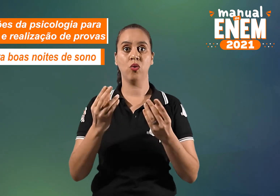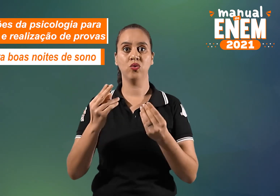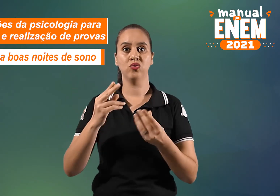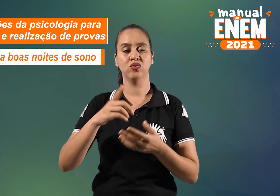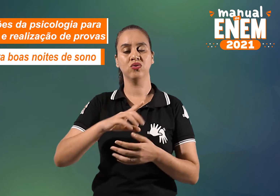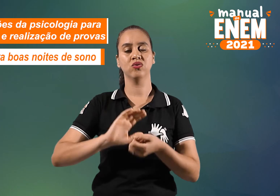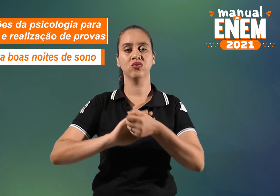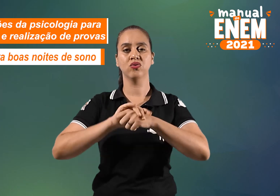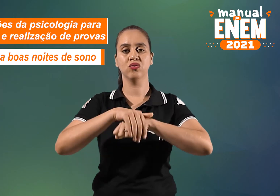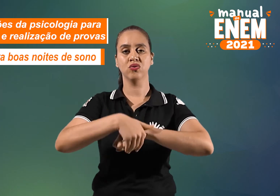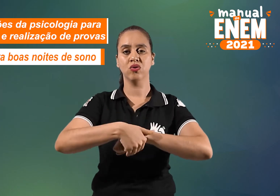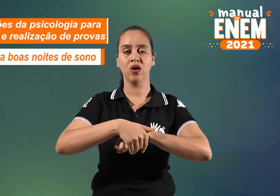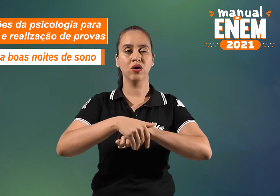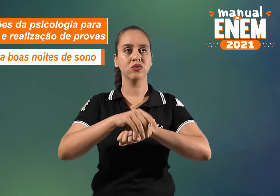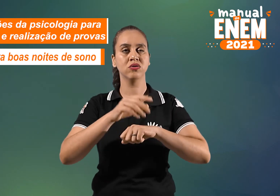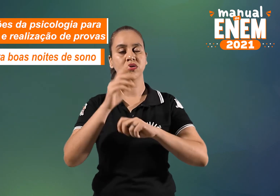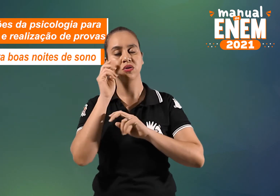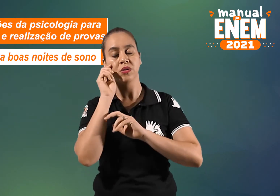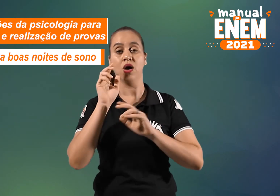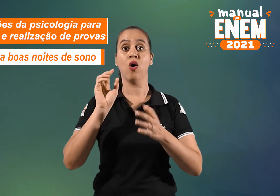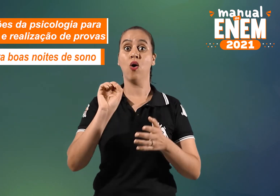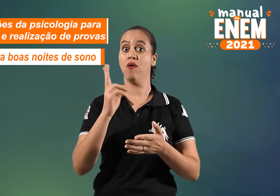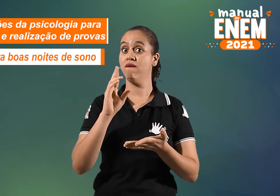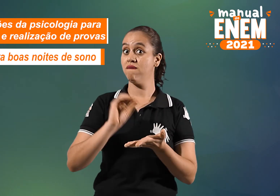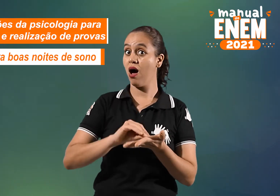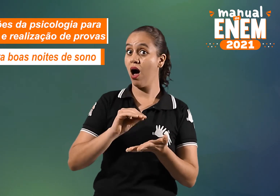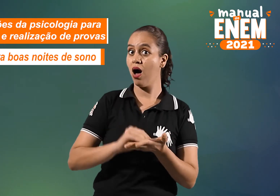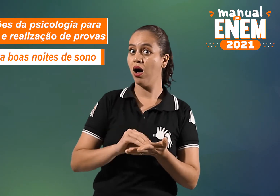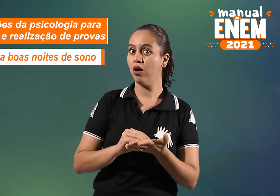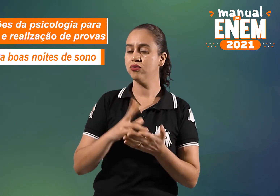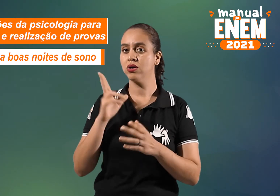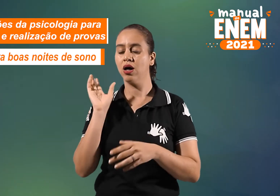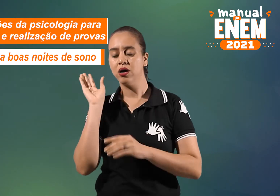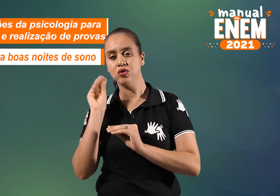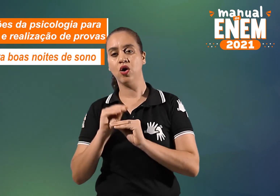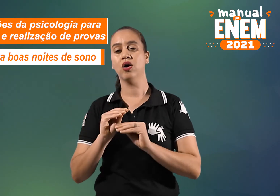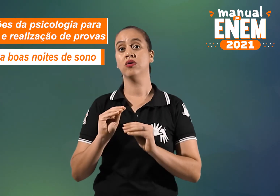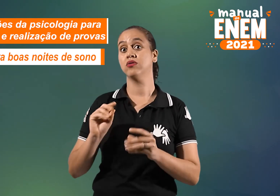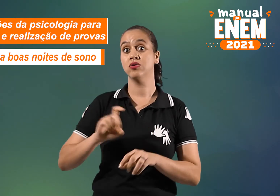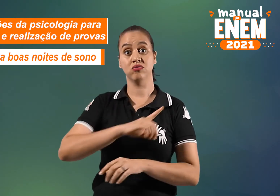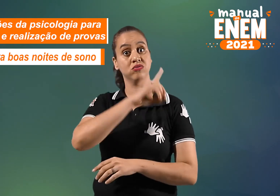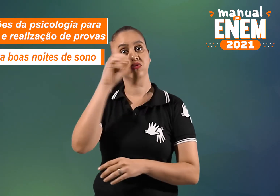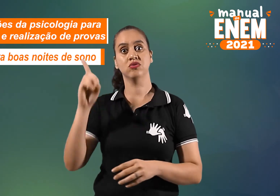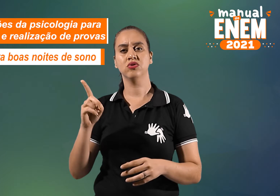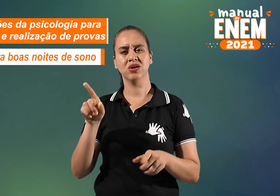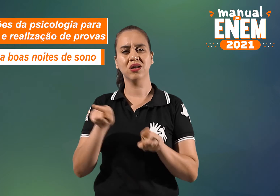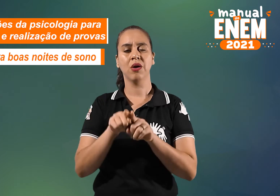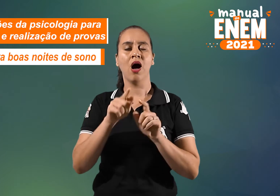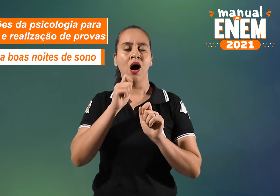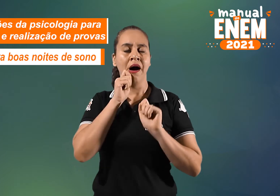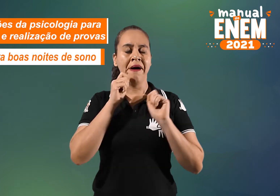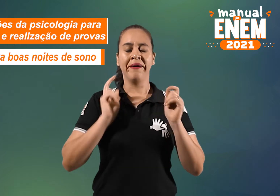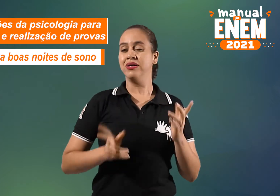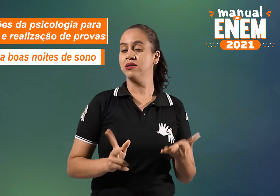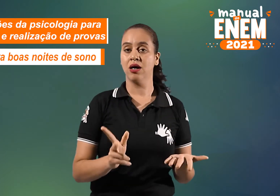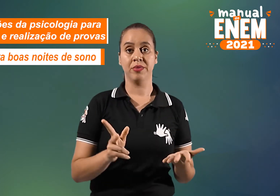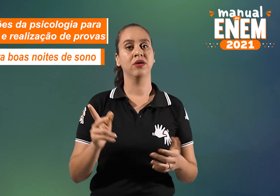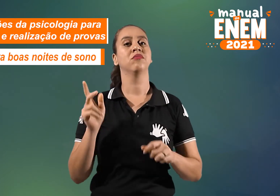sonolência durante o dia. Existem profissionais que podem lhe ajudar a melhorar a sua qualidade de sono, pois você não precisa se sentir